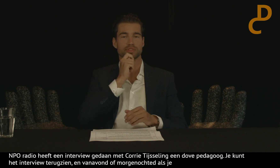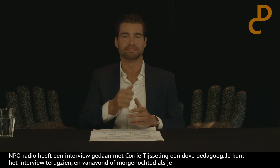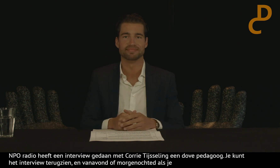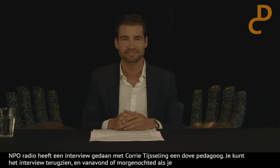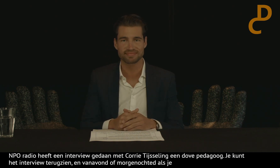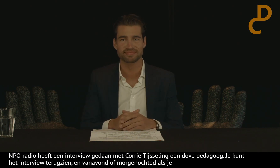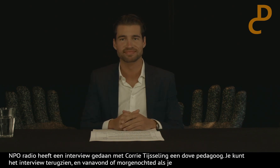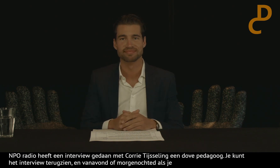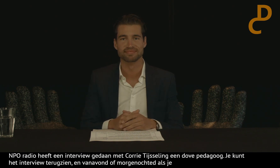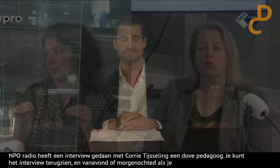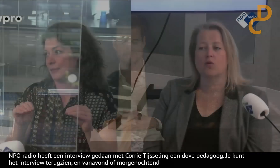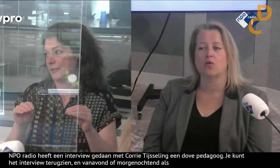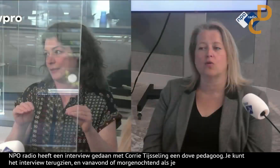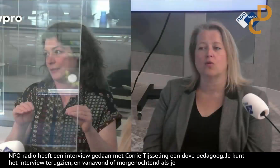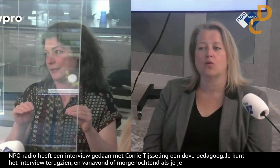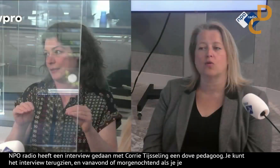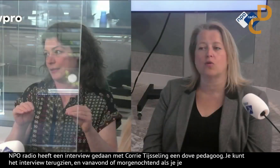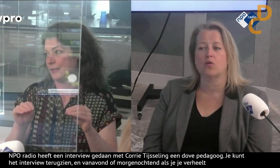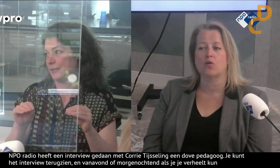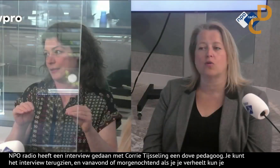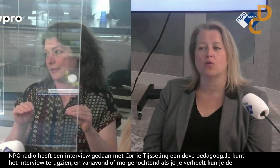link aanklikken en even terugkijken.